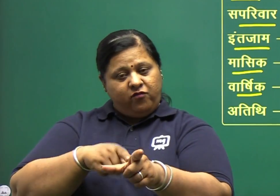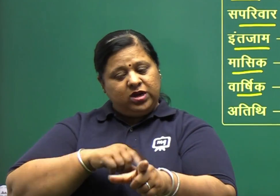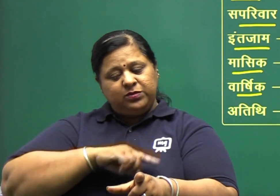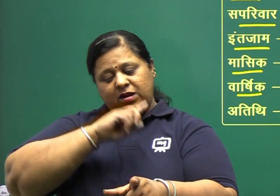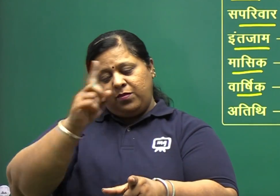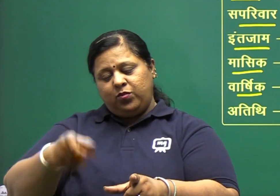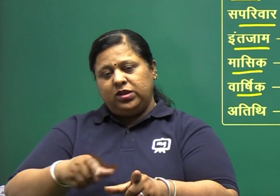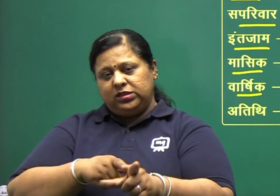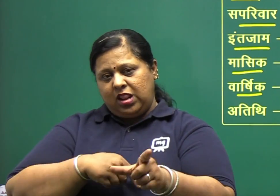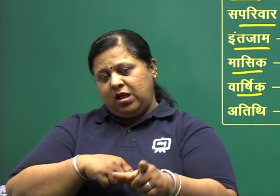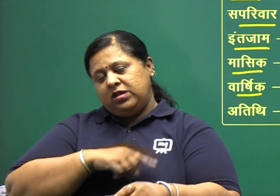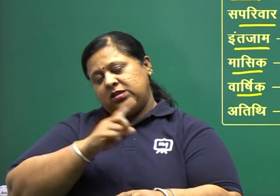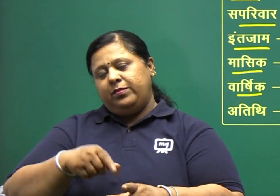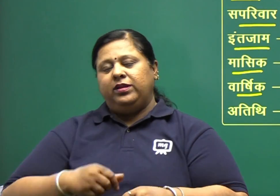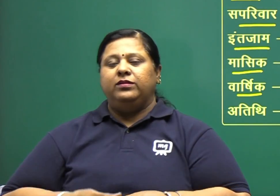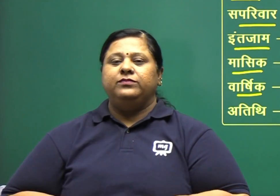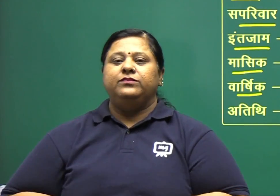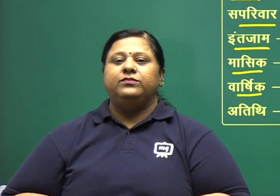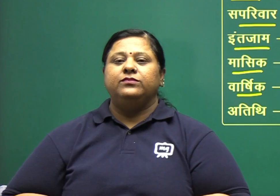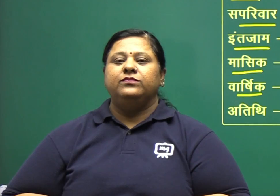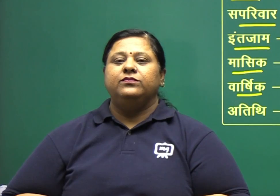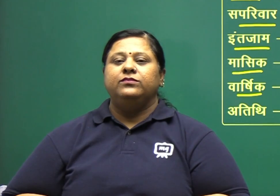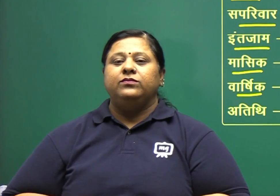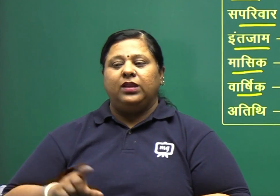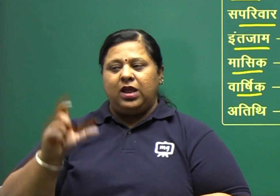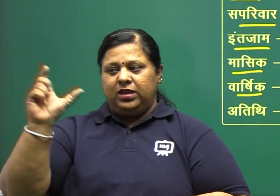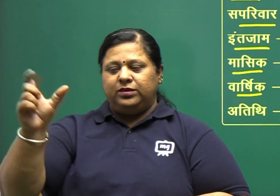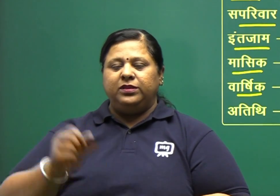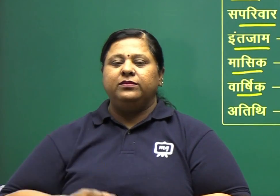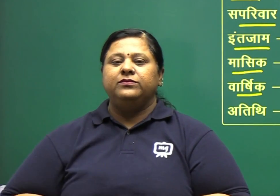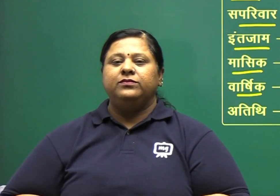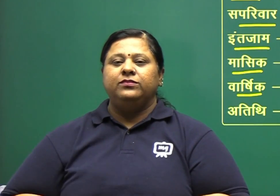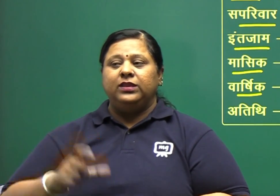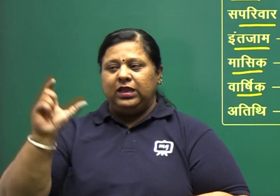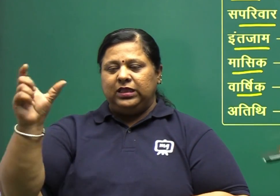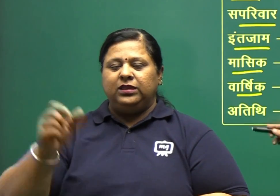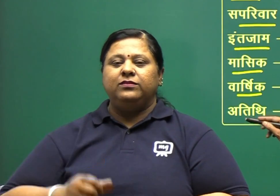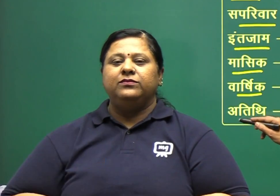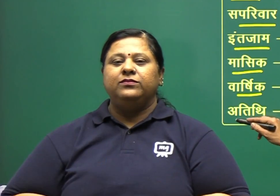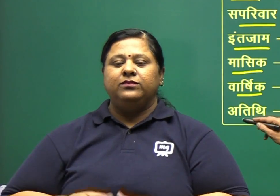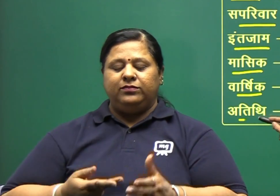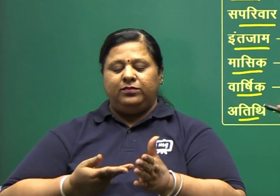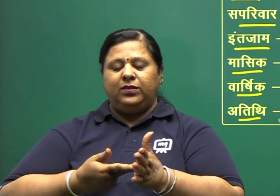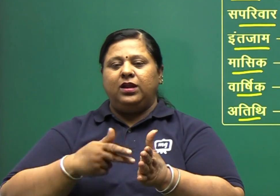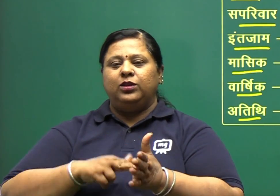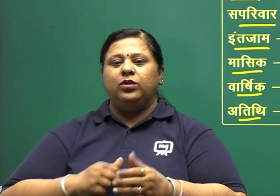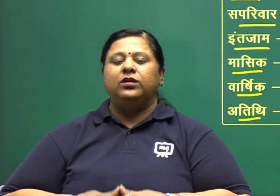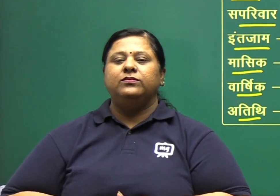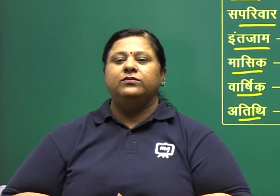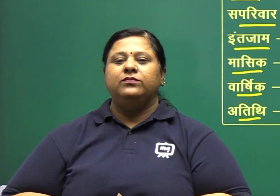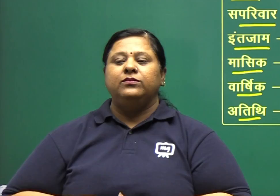का, साल भर का। अगला शब्द है अतिथि, अर्थ